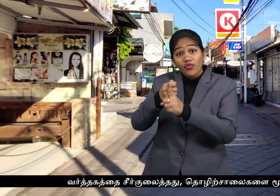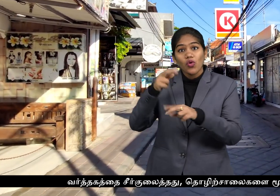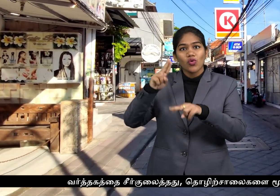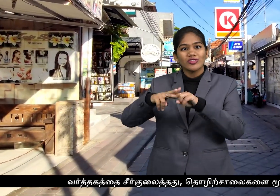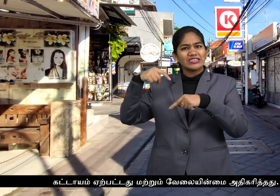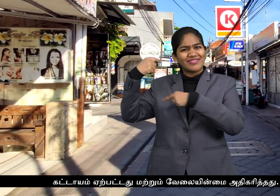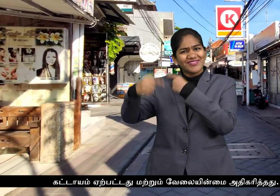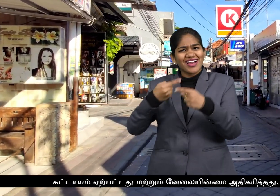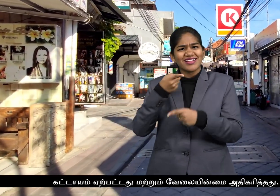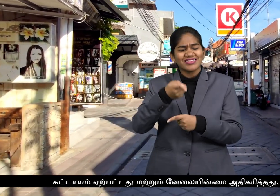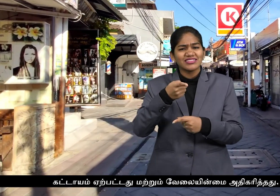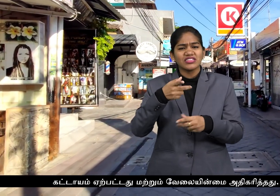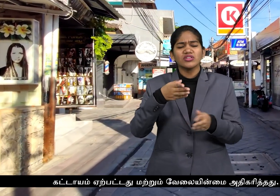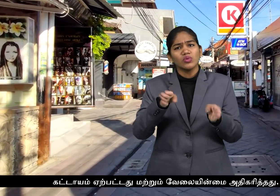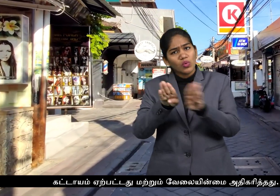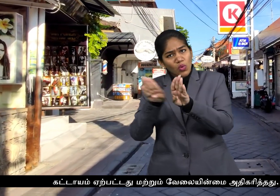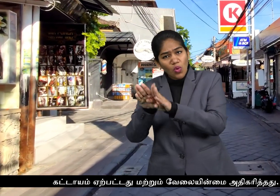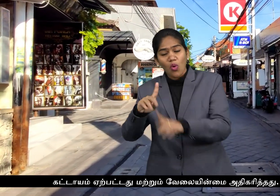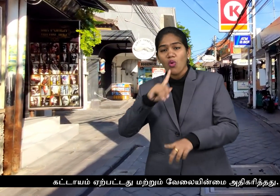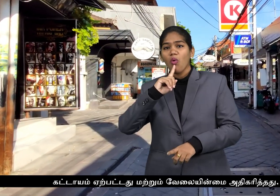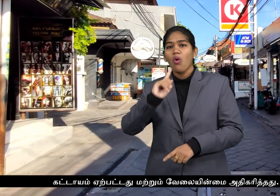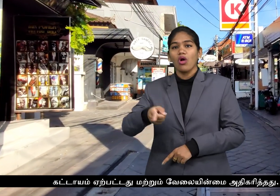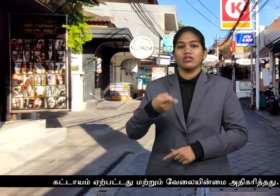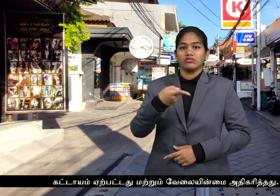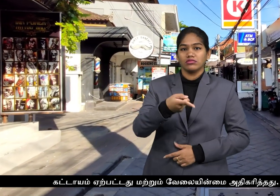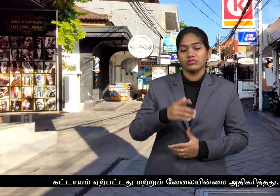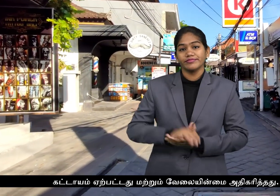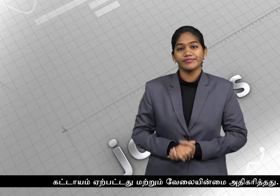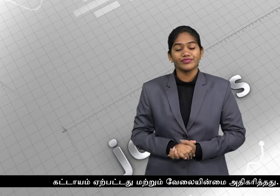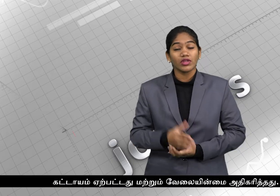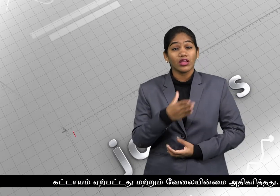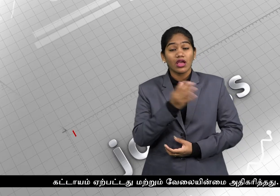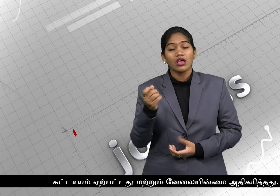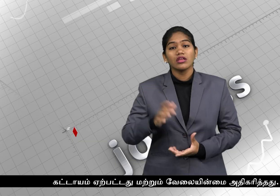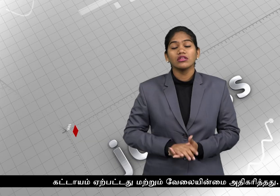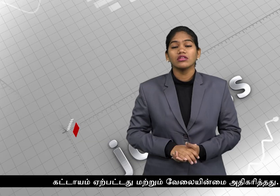கட்டாயம் ஏற்பட்டது மற்றும் வேலையின்மை அதிகரித்தது.